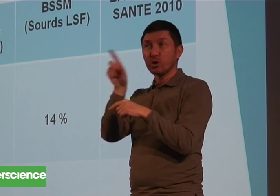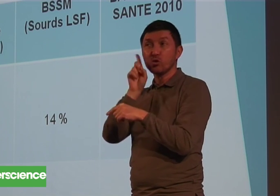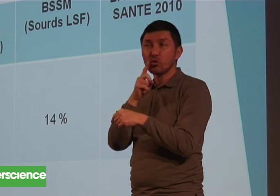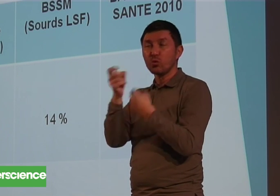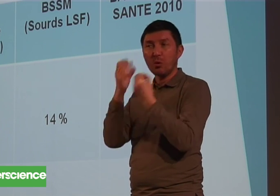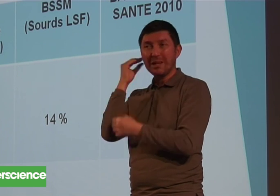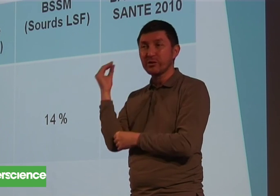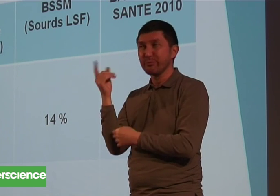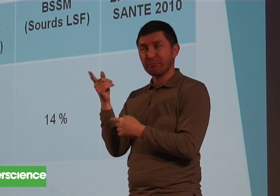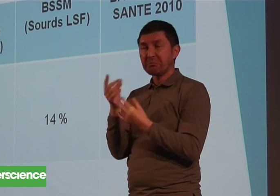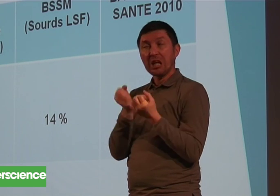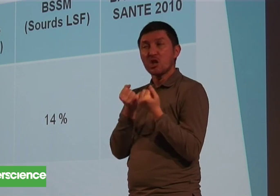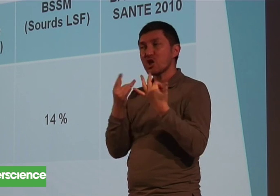on a à peu près les mêmes types de résultats.